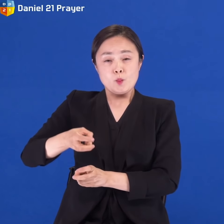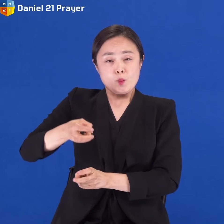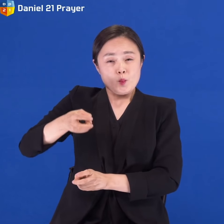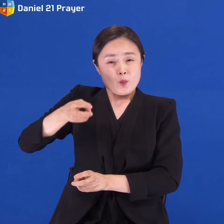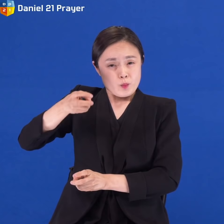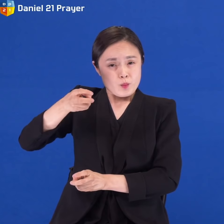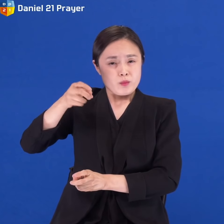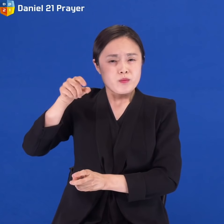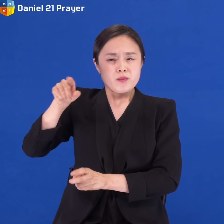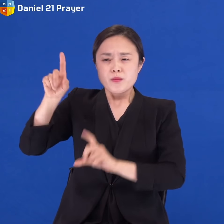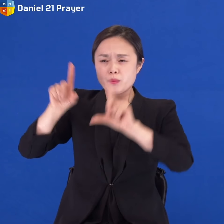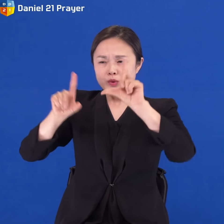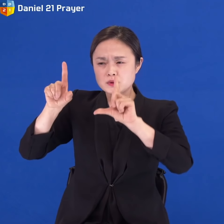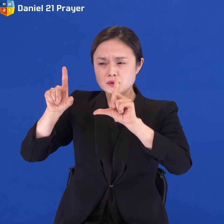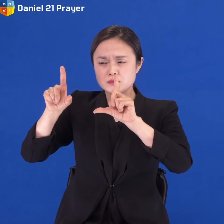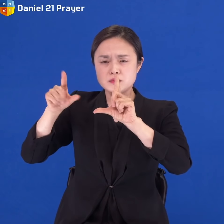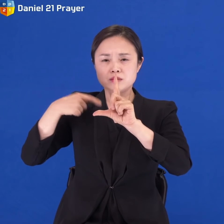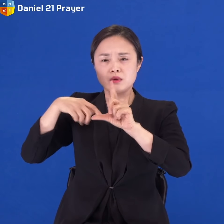하나님의